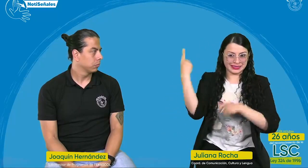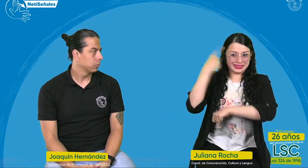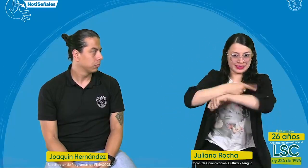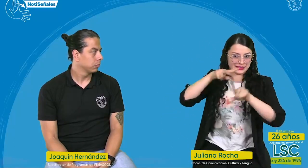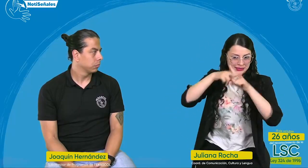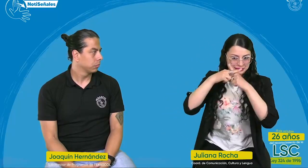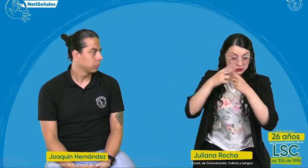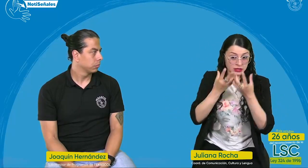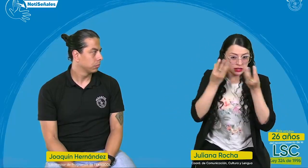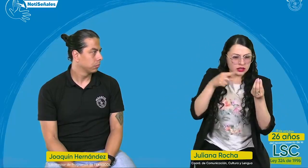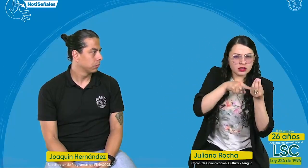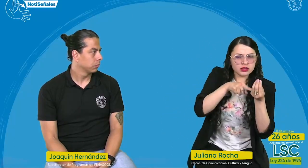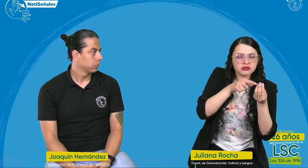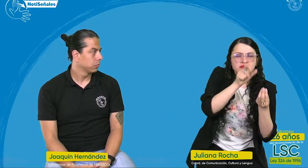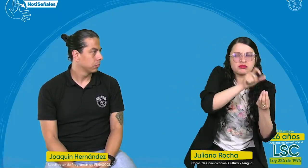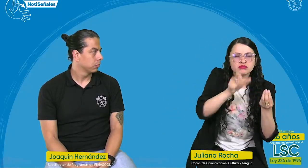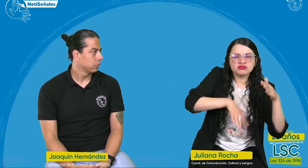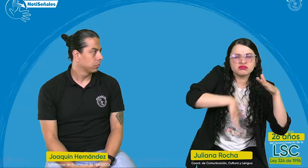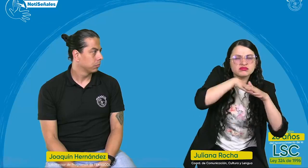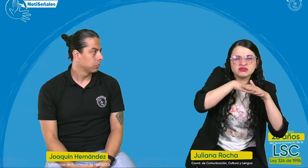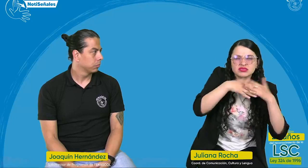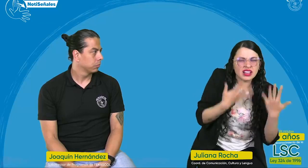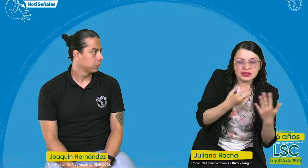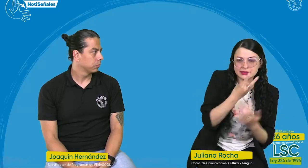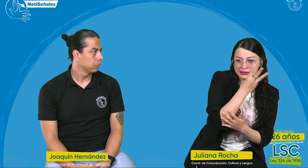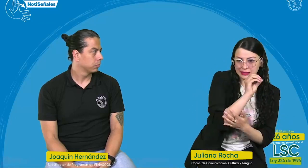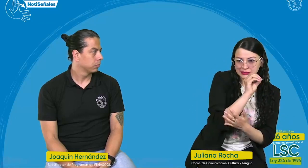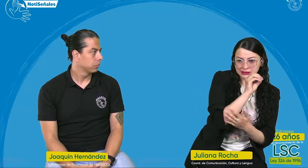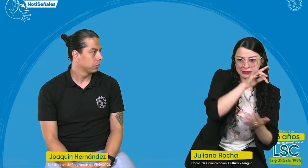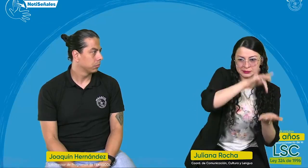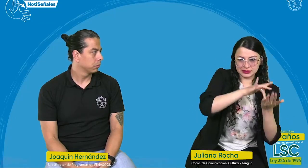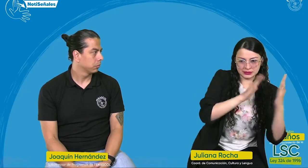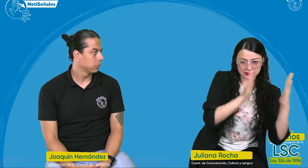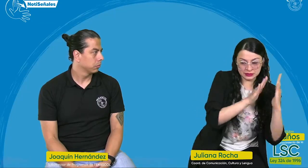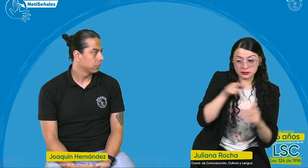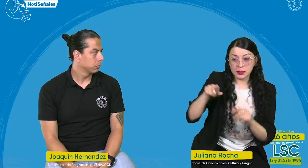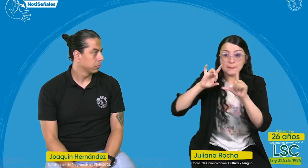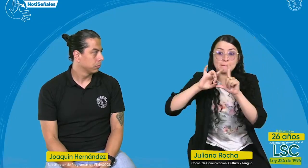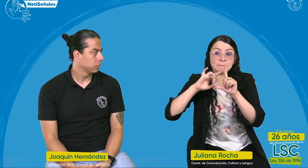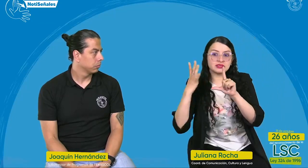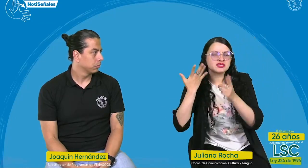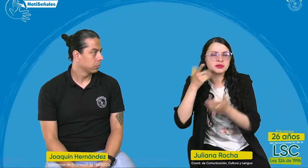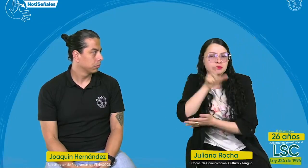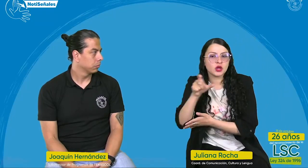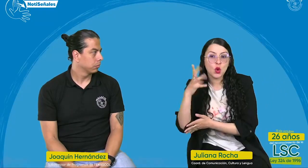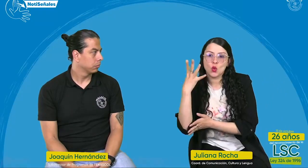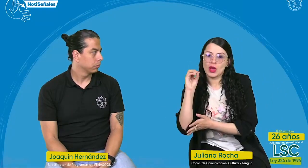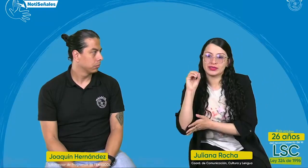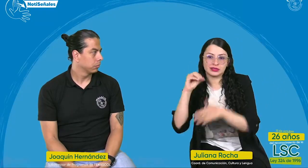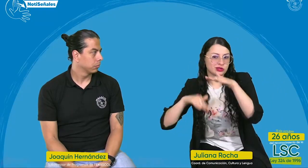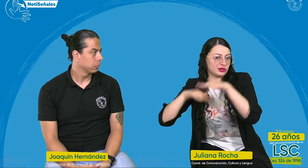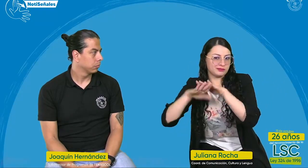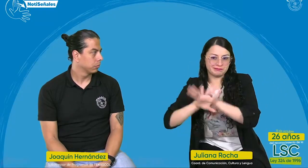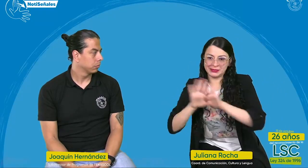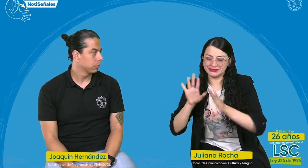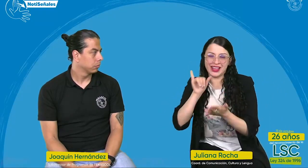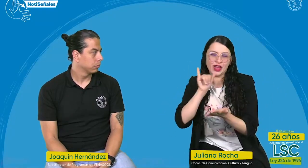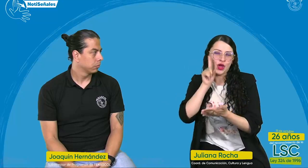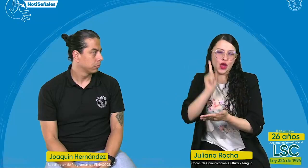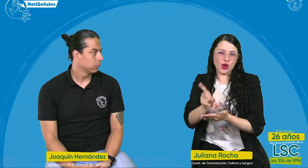para realizar esto para participar en estos talleres tenemos un tope de 30 personas presencial y 50 virtual